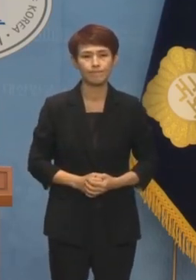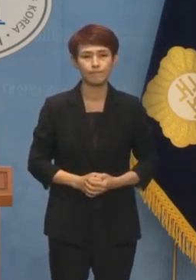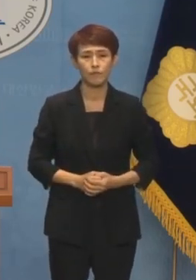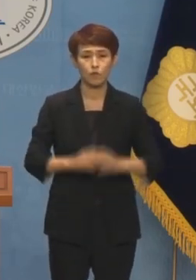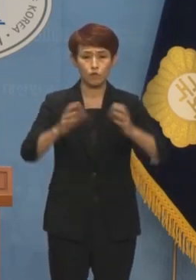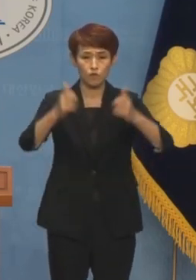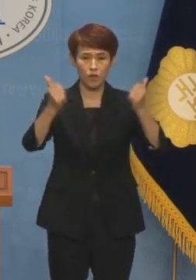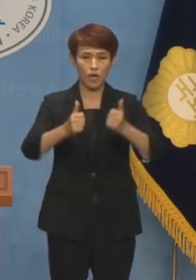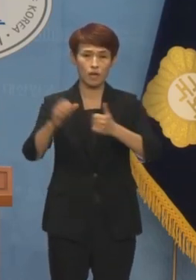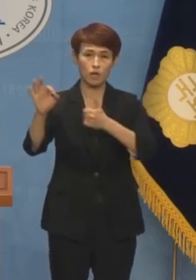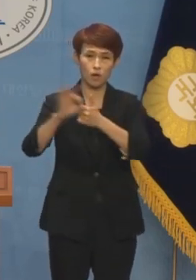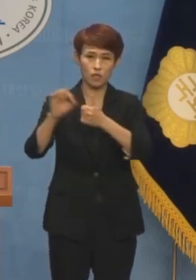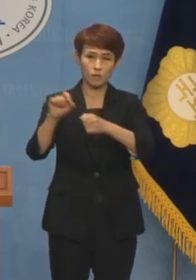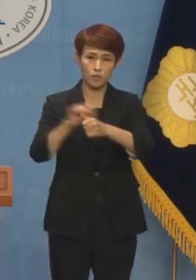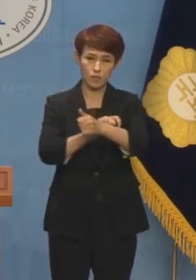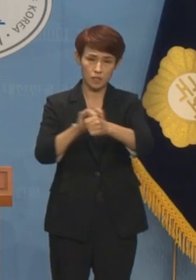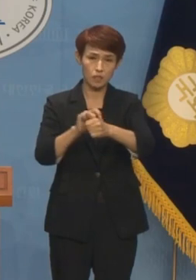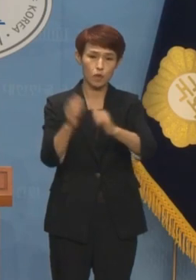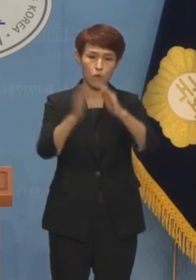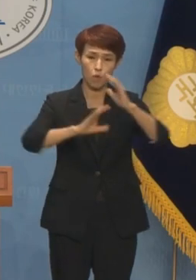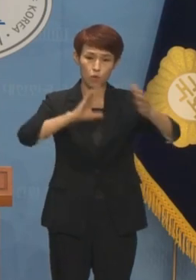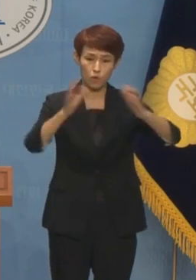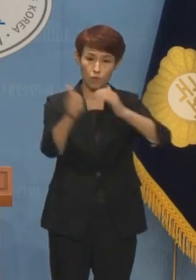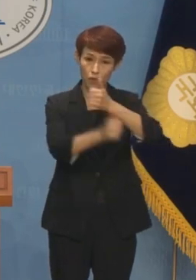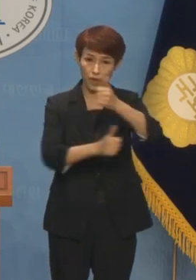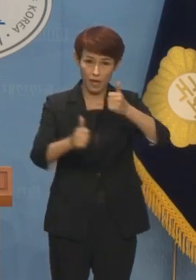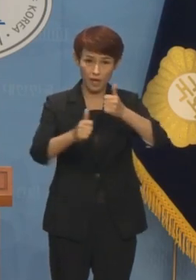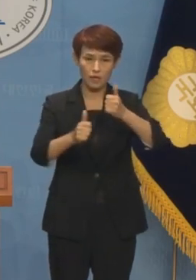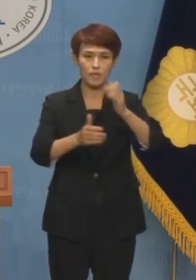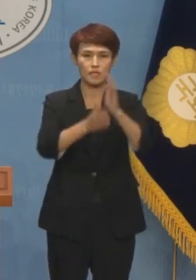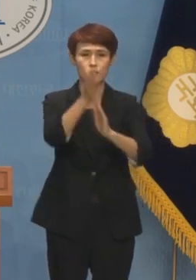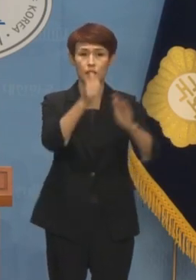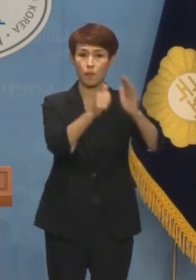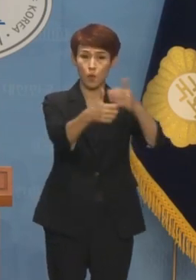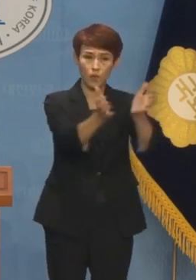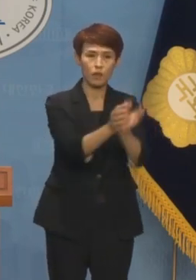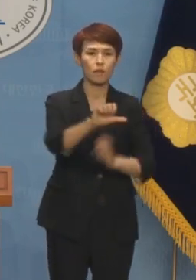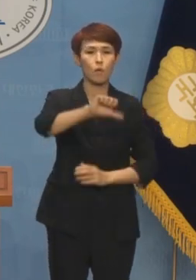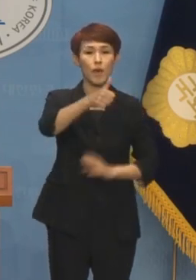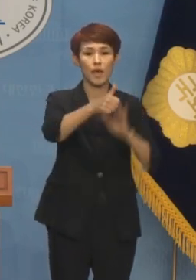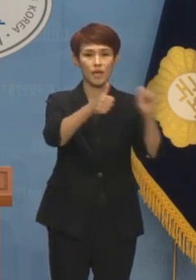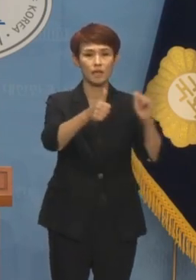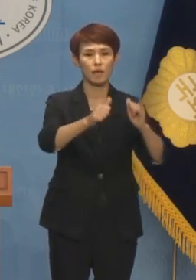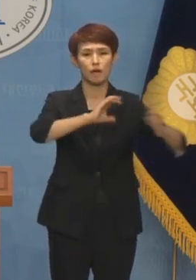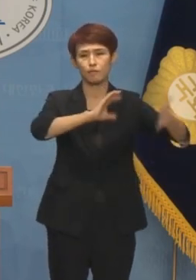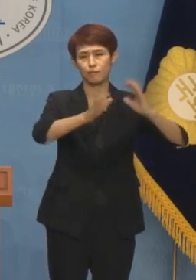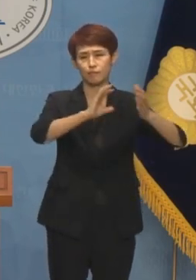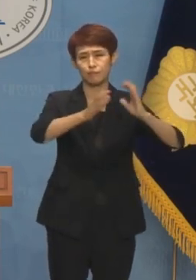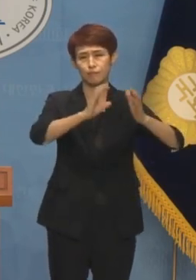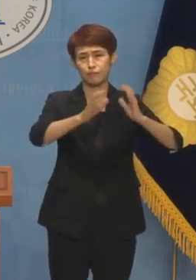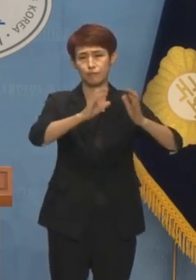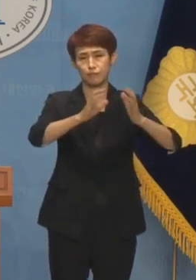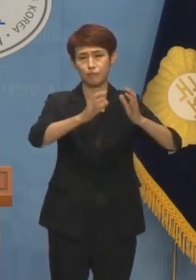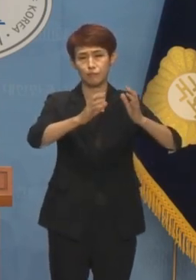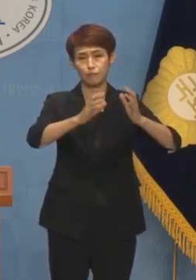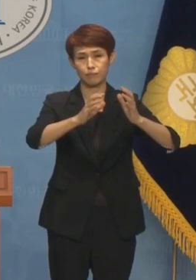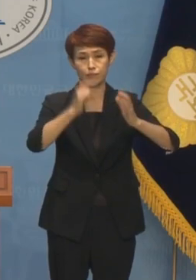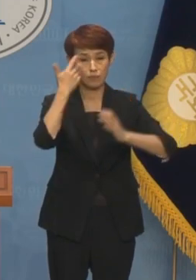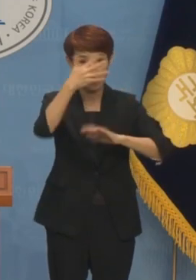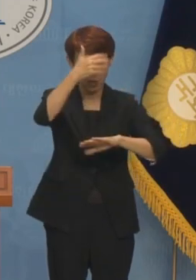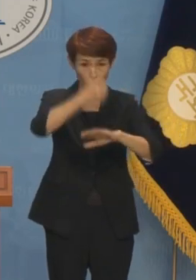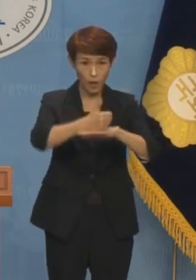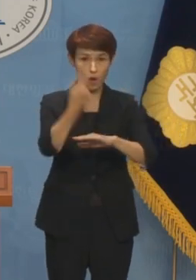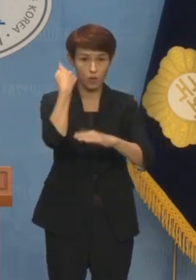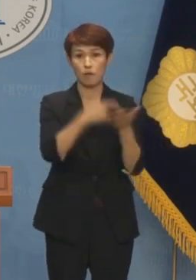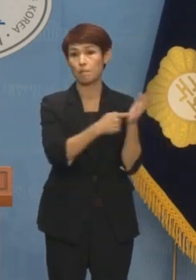국회 연금특위 공론화위원회에서 진행한 시민대표단 500인의 수기 토론의 설문 결과가